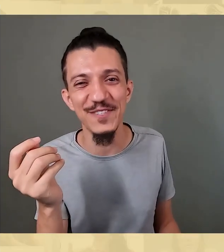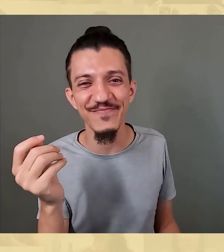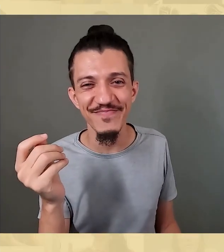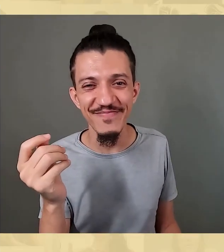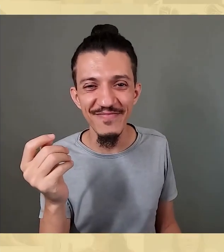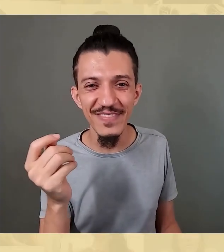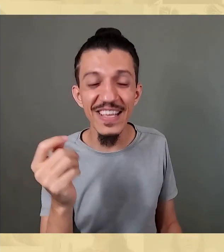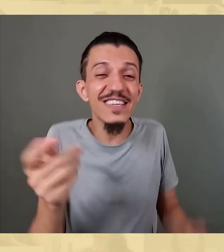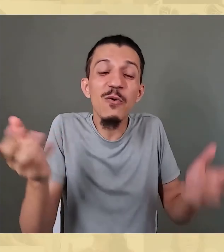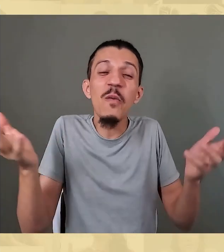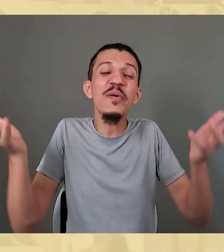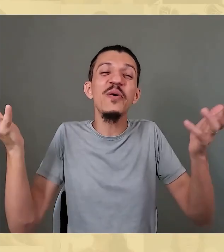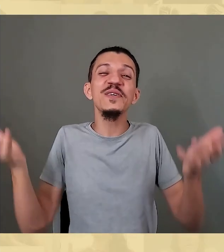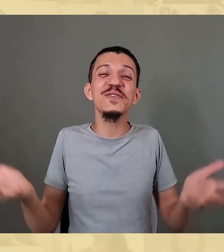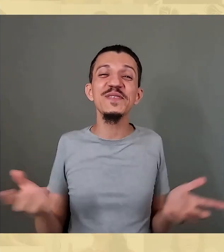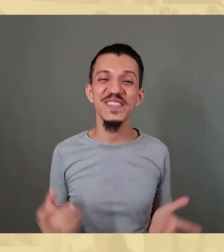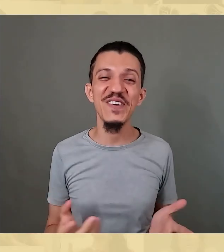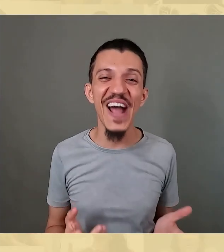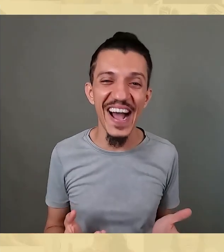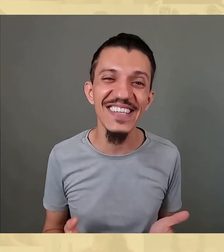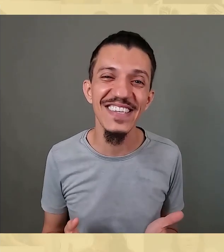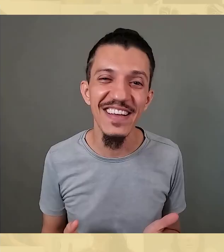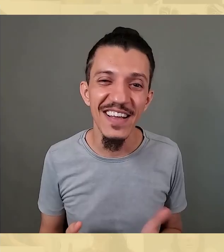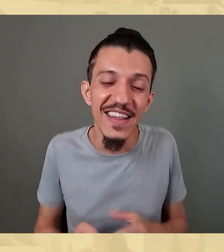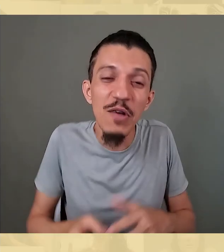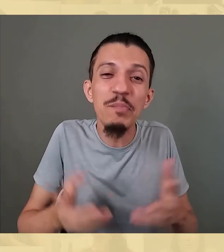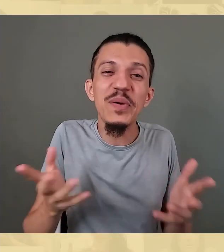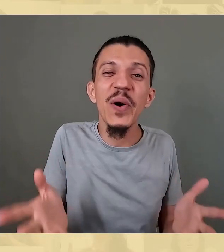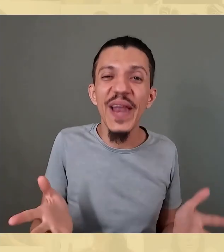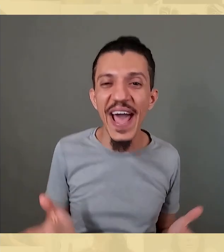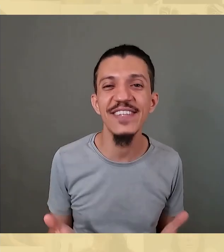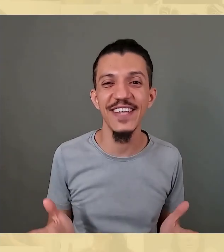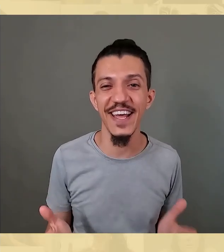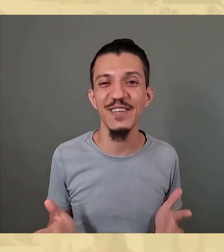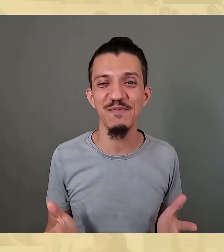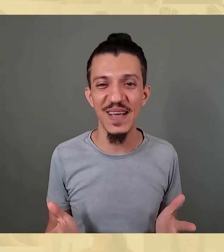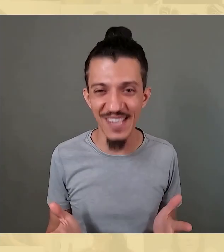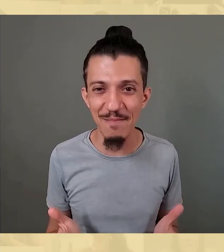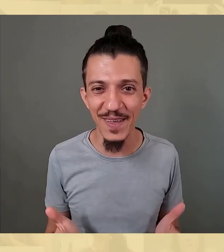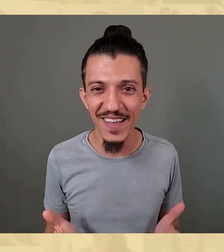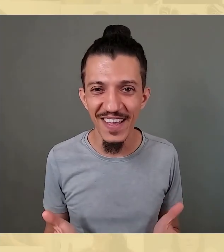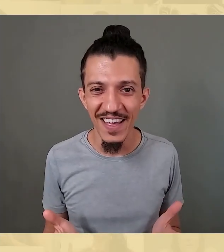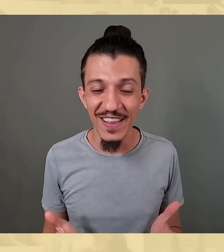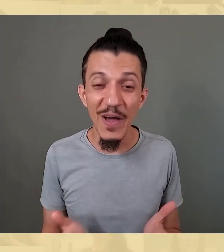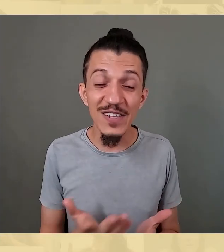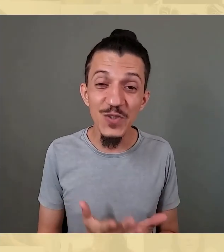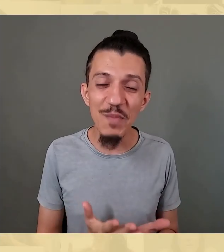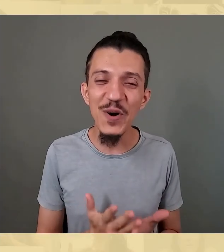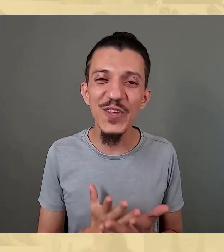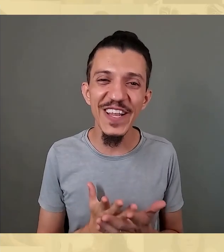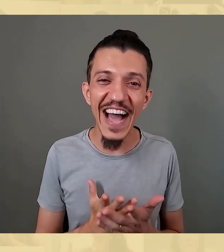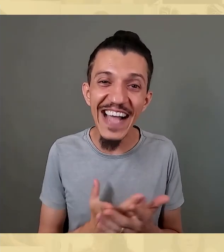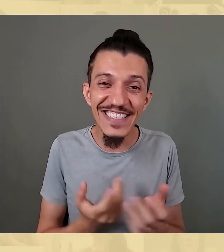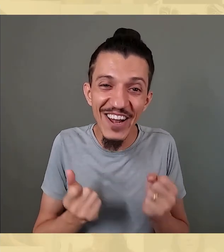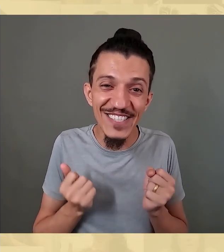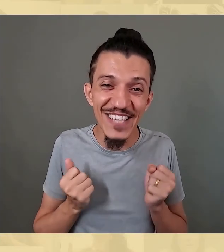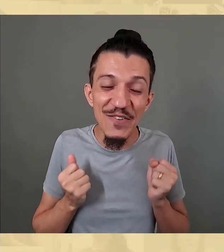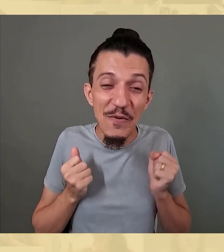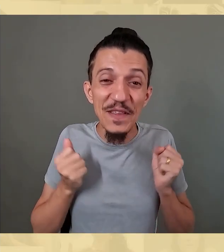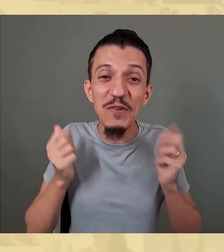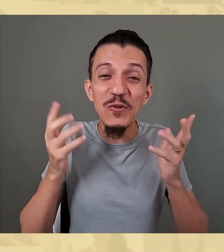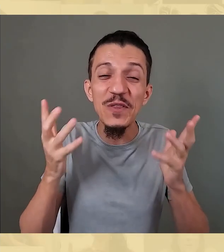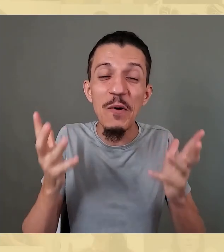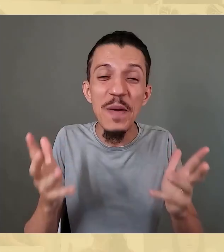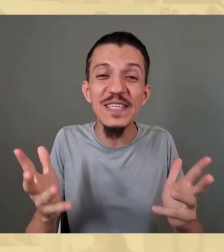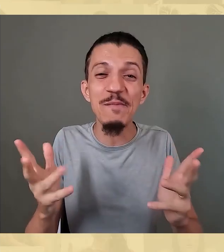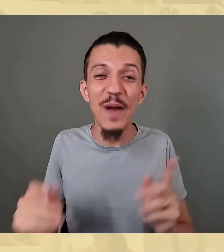5,06. Compra hoje em qualquer direito, percebe? Então é a sua oportunidade de ter acesso a um